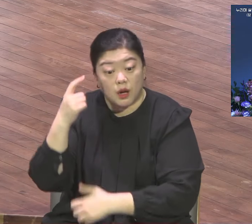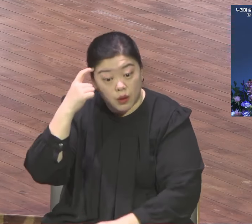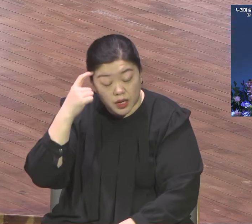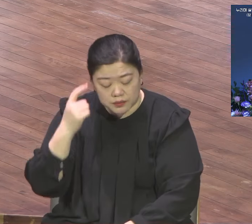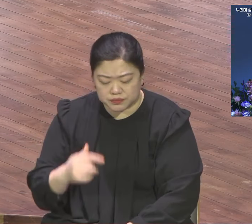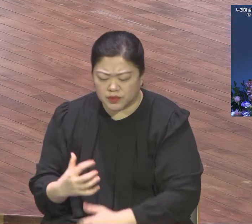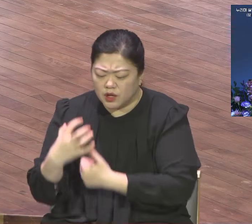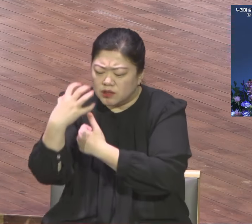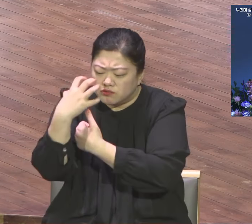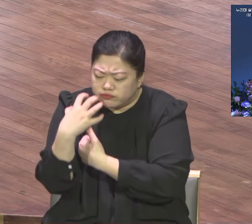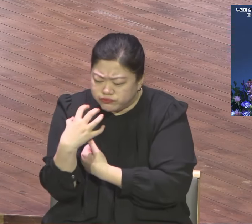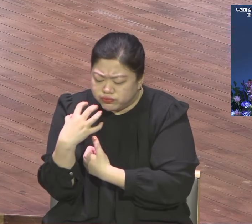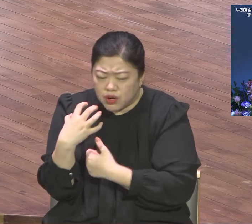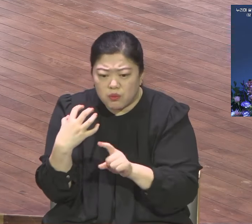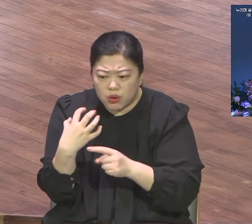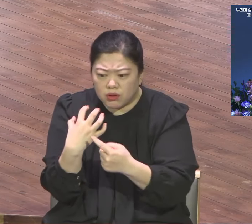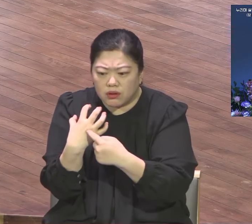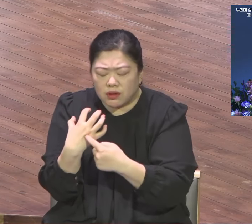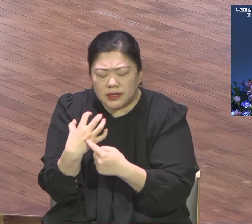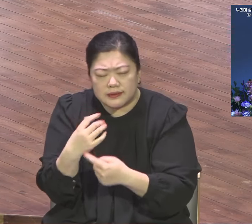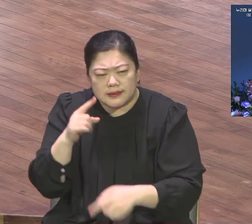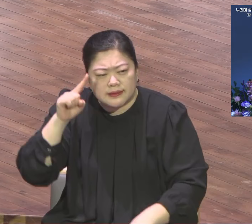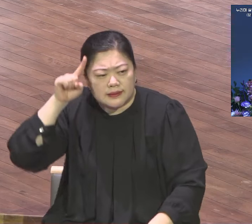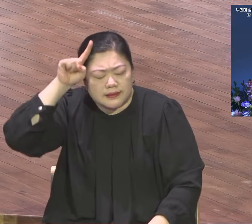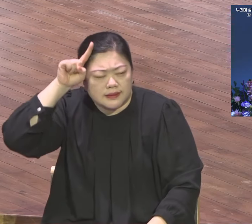뭔가 삶이 계속 삐걱거려